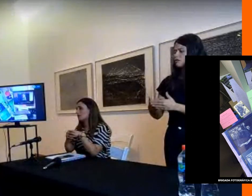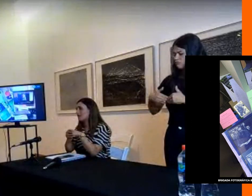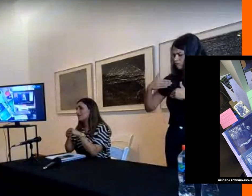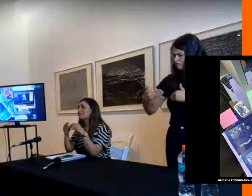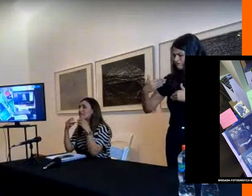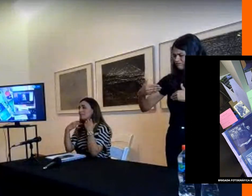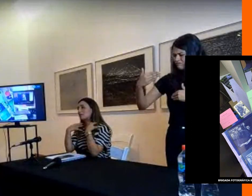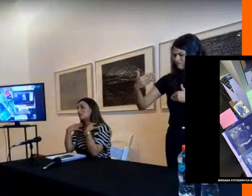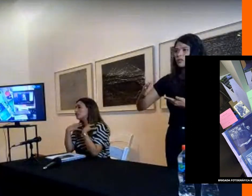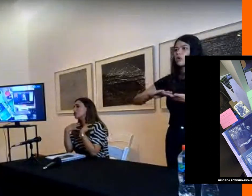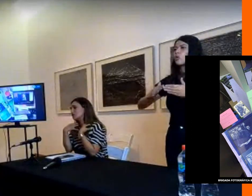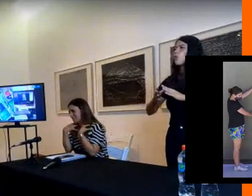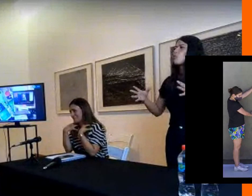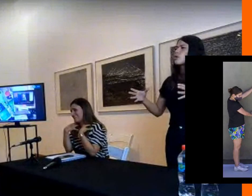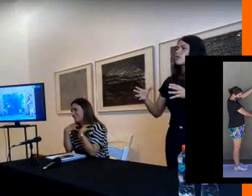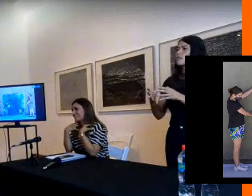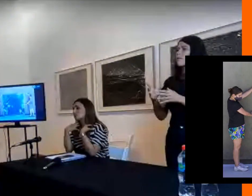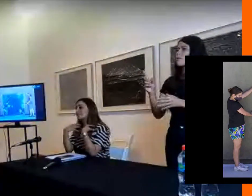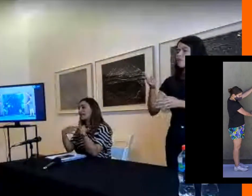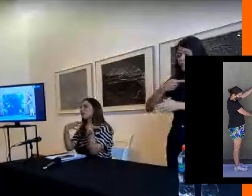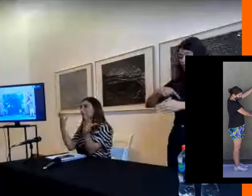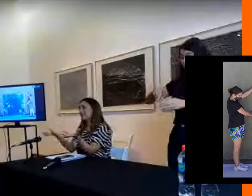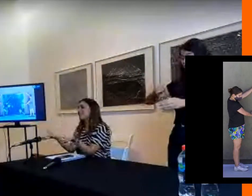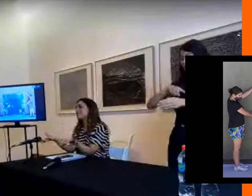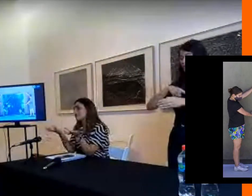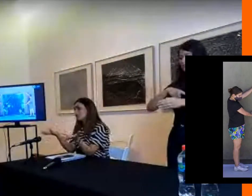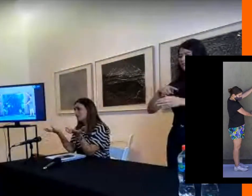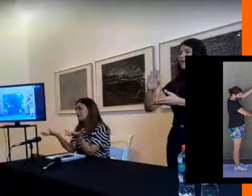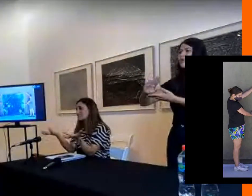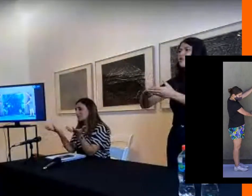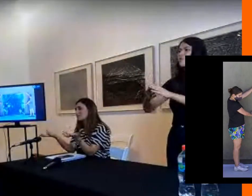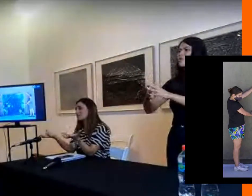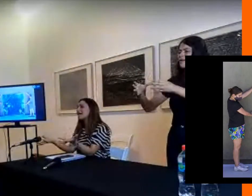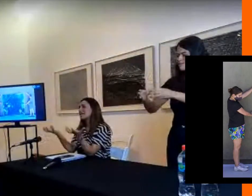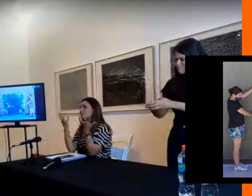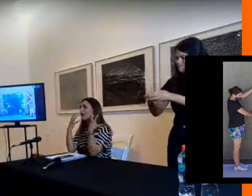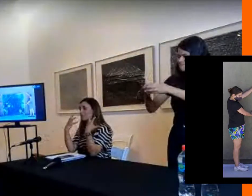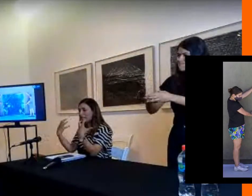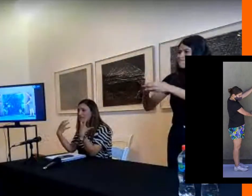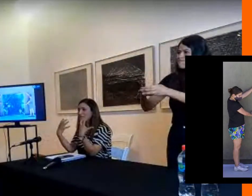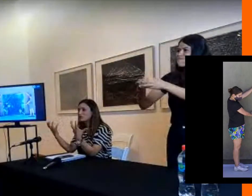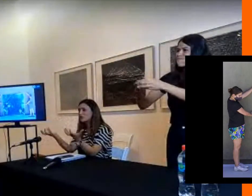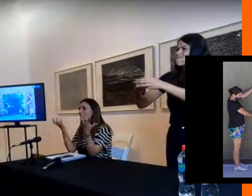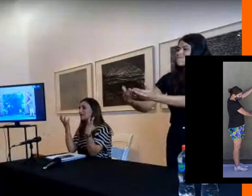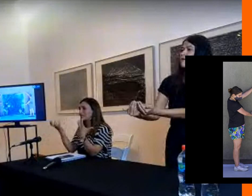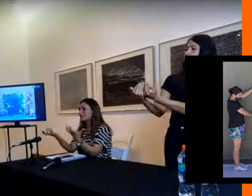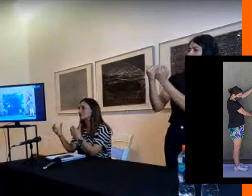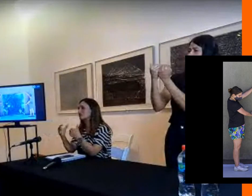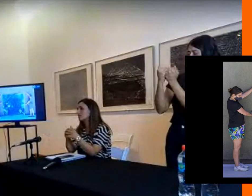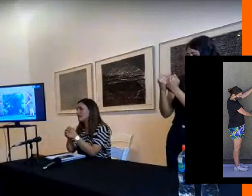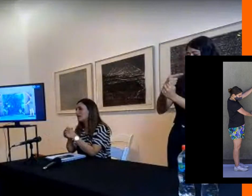las comunidades, pero no nosotras, sino que las comunidades se sostuvieron en sí mismas y nos apoyaron a nosotros para